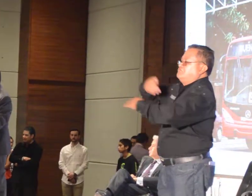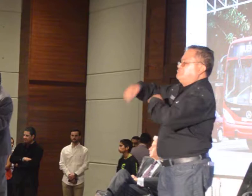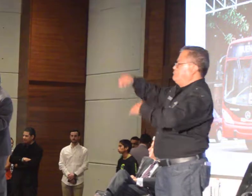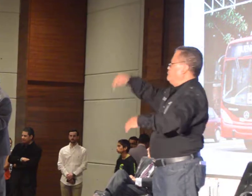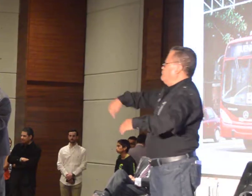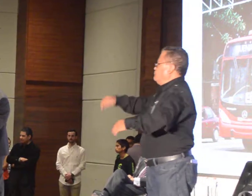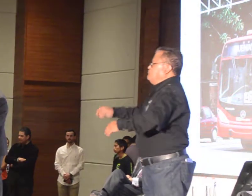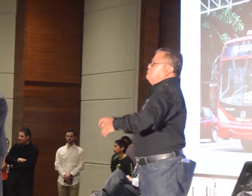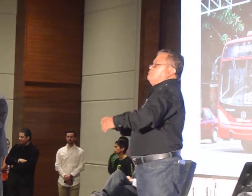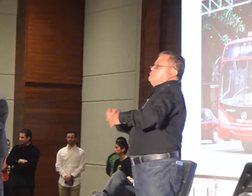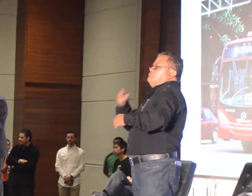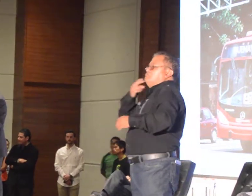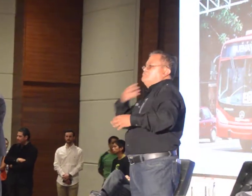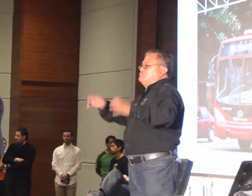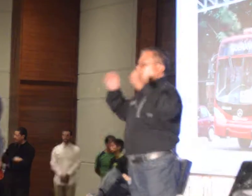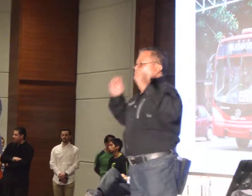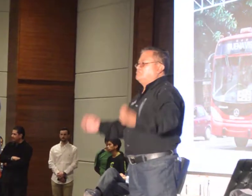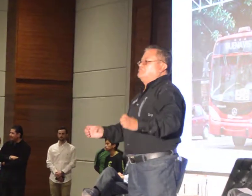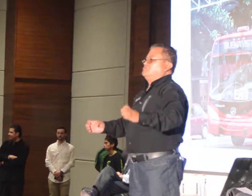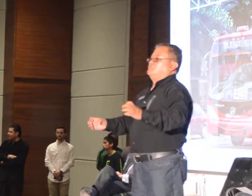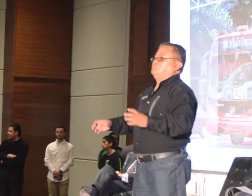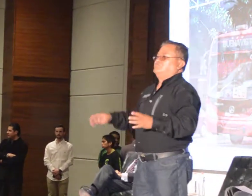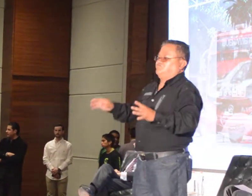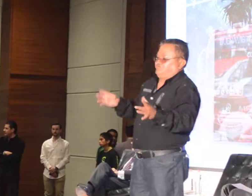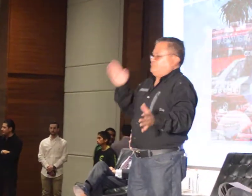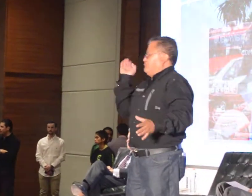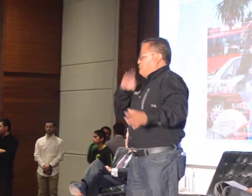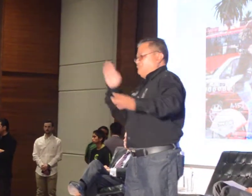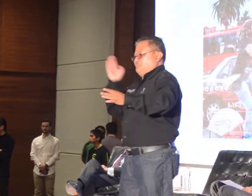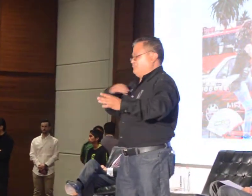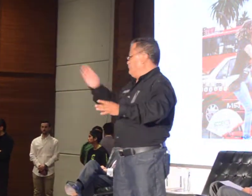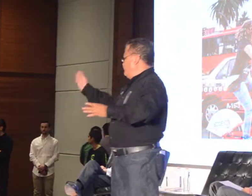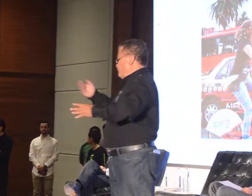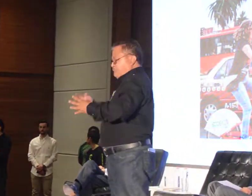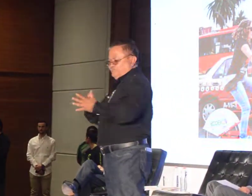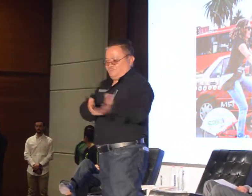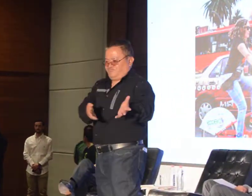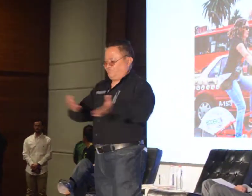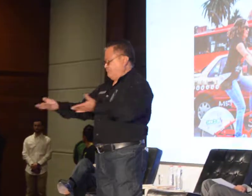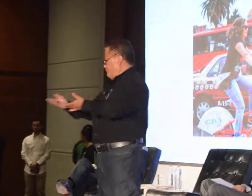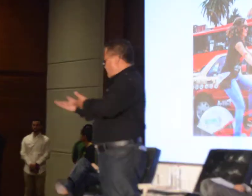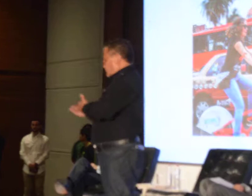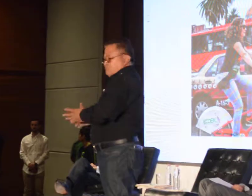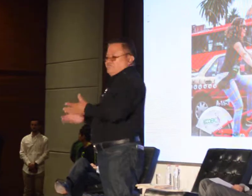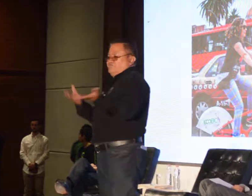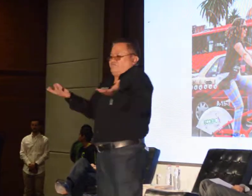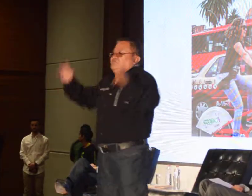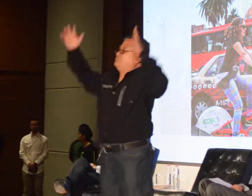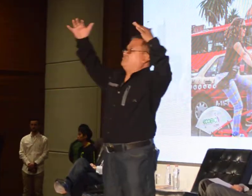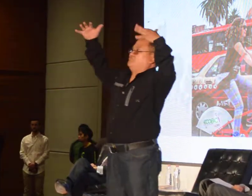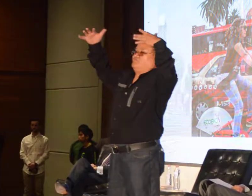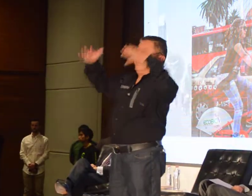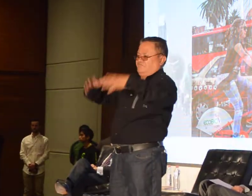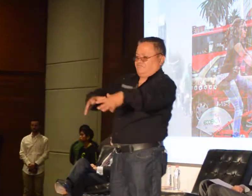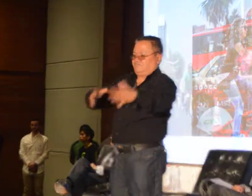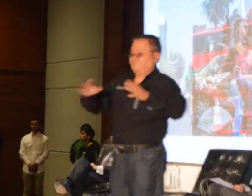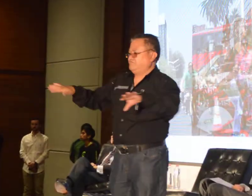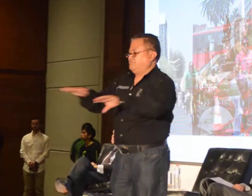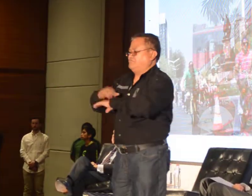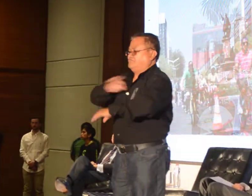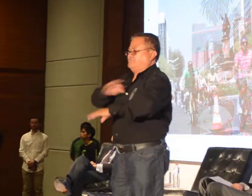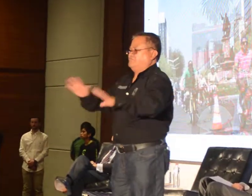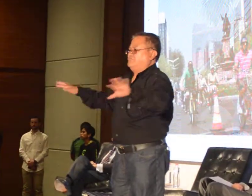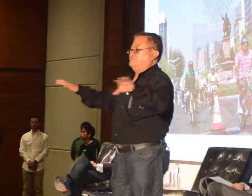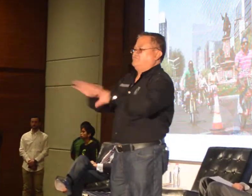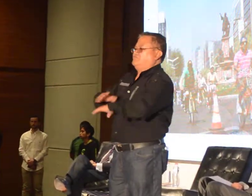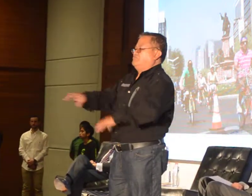este servicio que está en malas condiciones en algunas partes y que son contaminantes. Se puede sustituir y